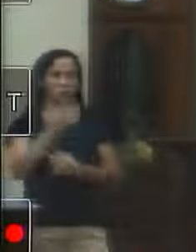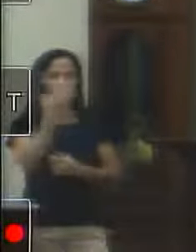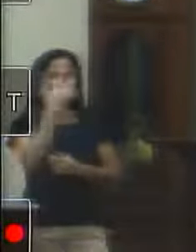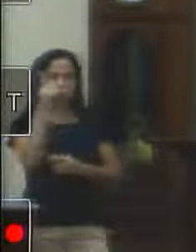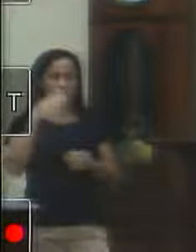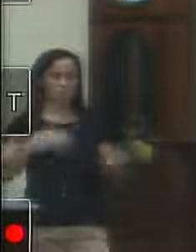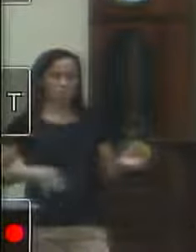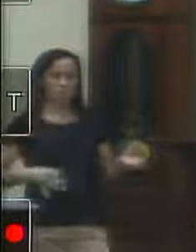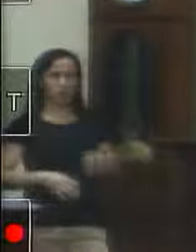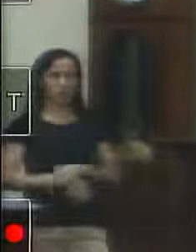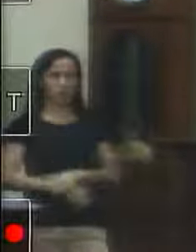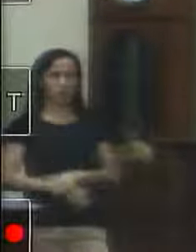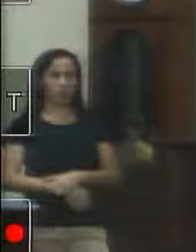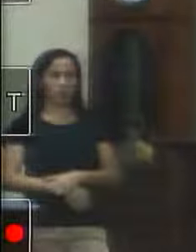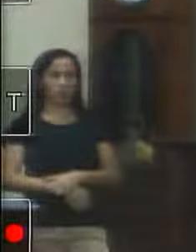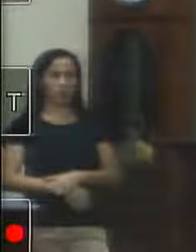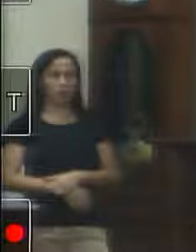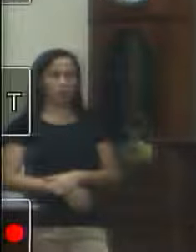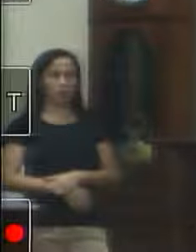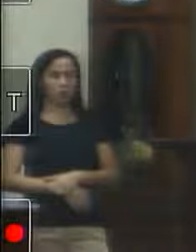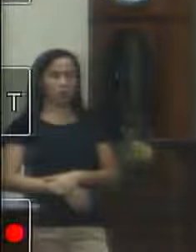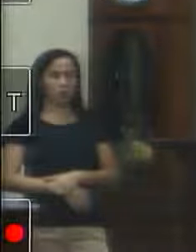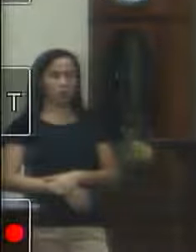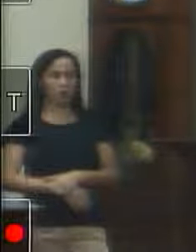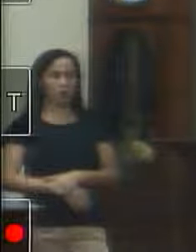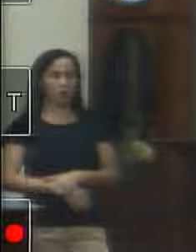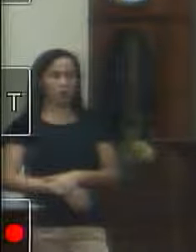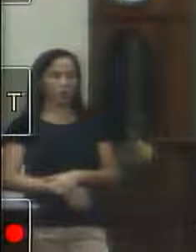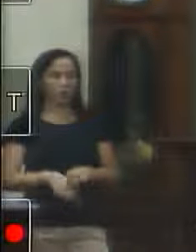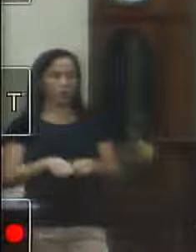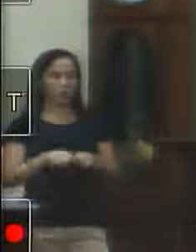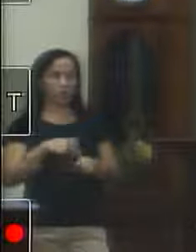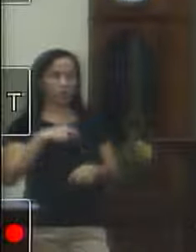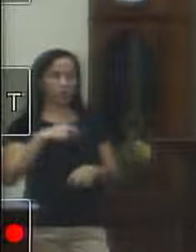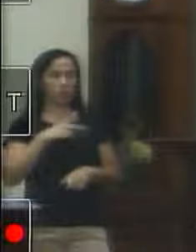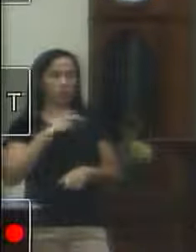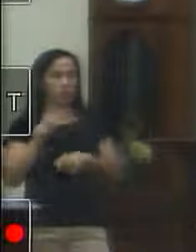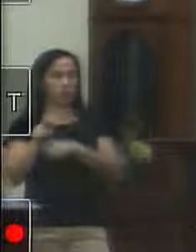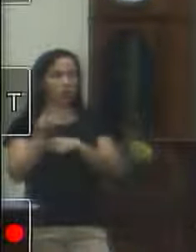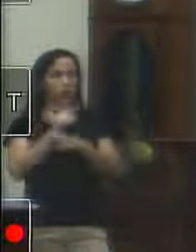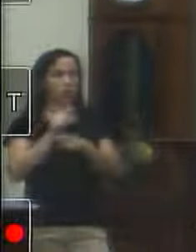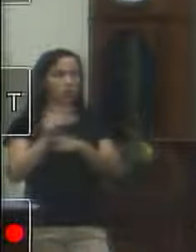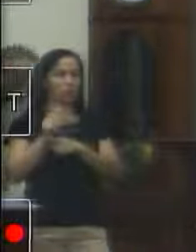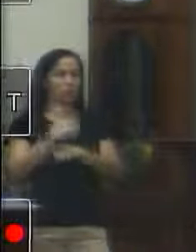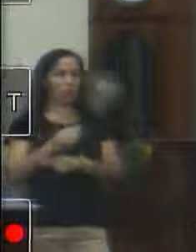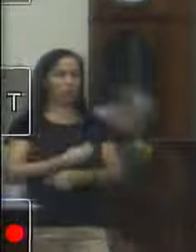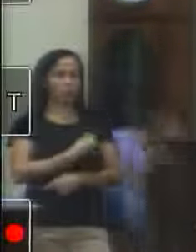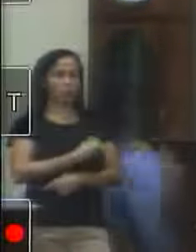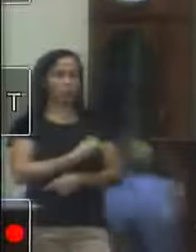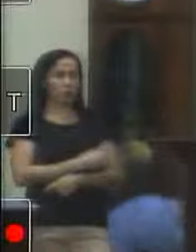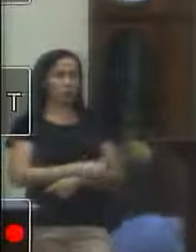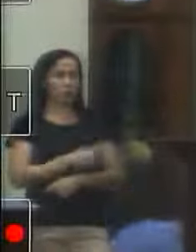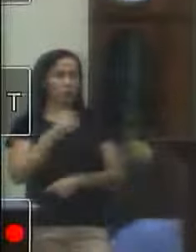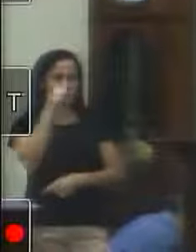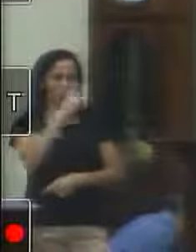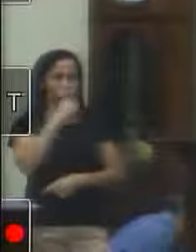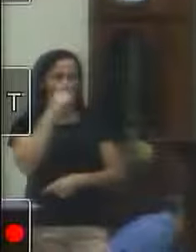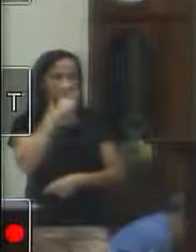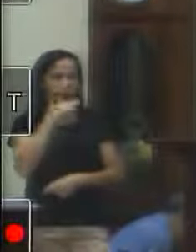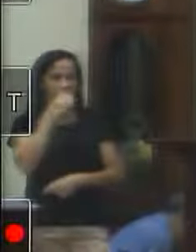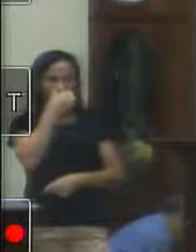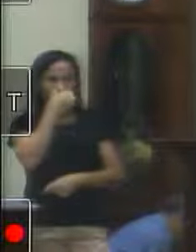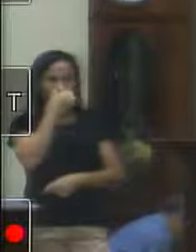Conservatório e Parapeúna, isso não seria verdade, e aqui tinha fiscal realmente presente no domingo. Presidente,